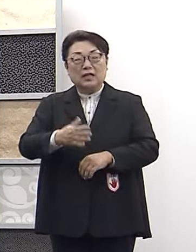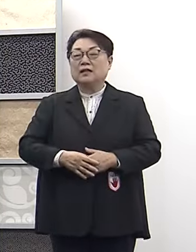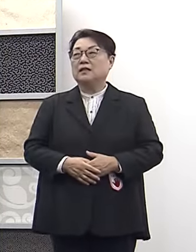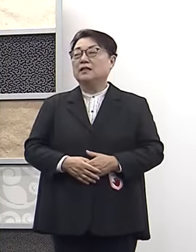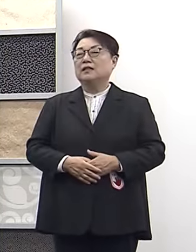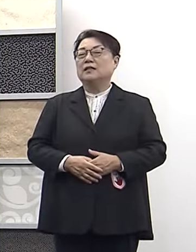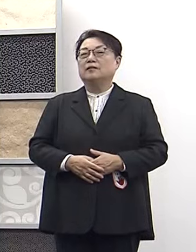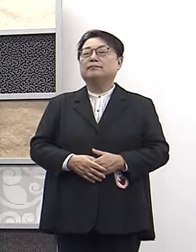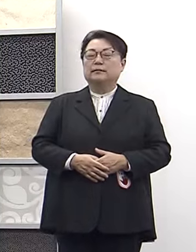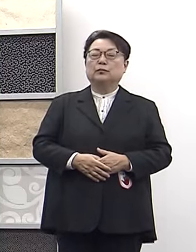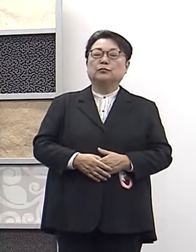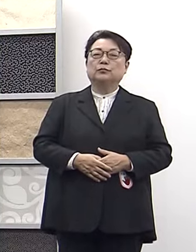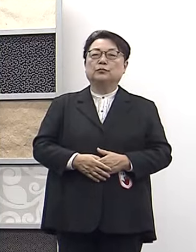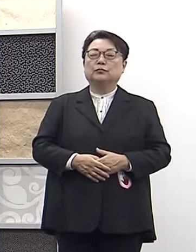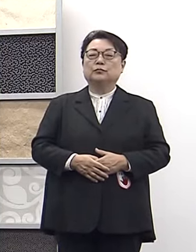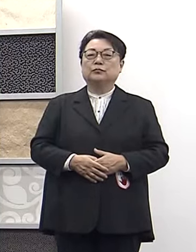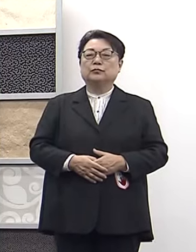まず一つはその、